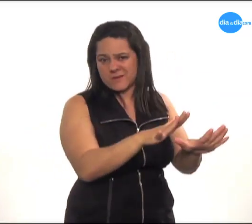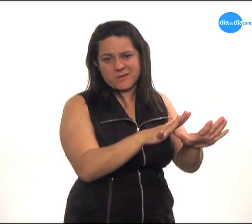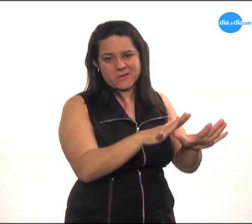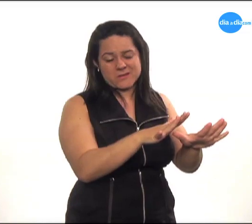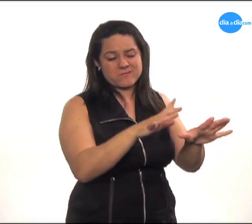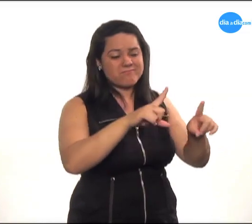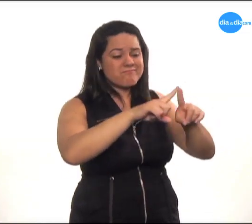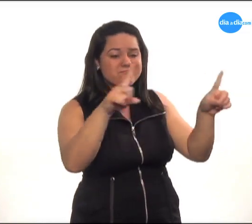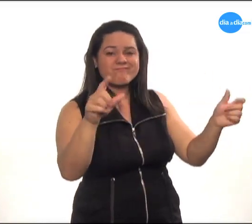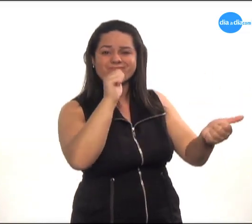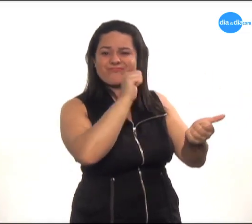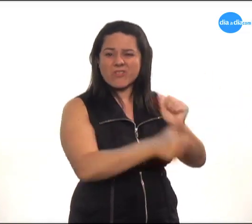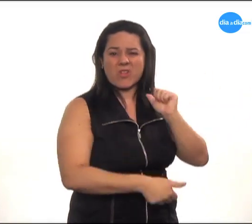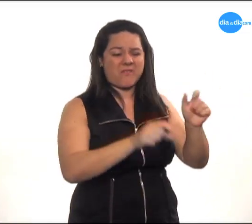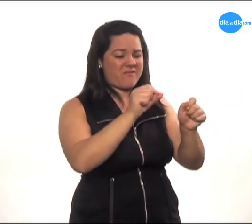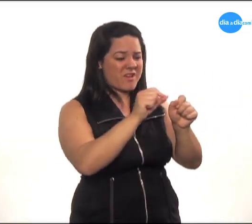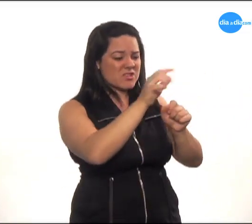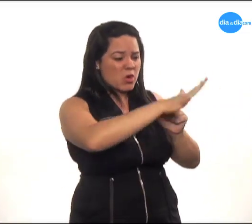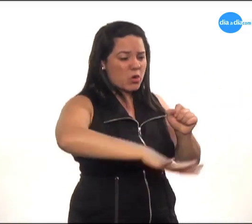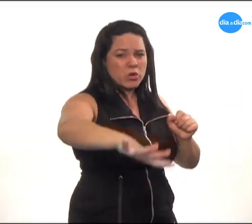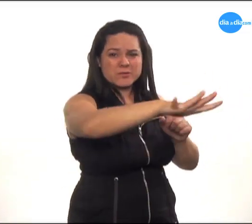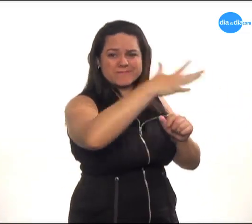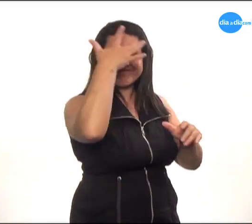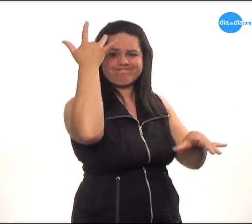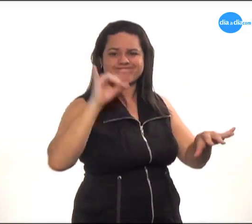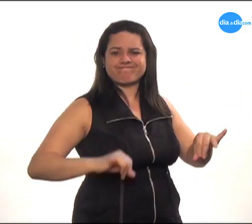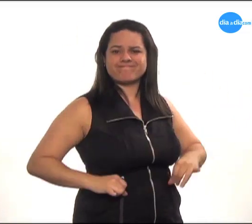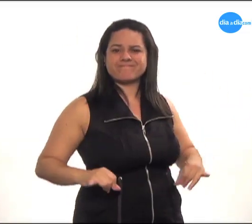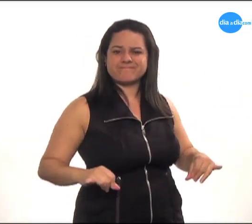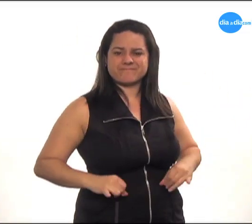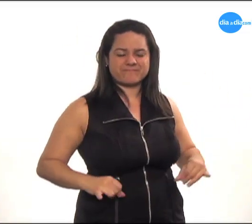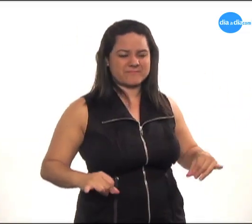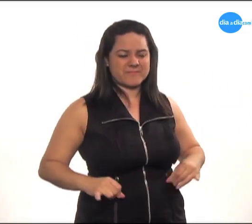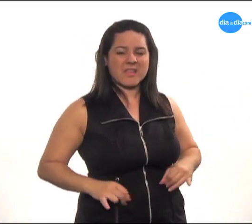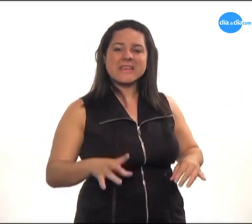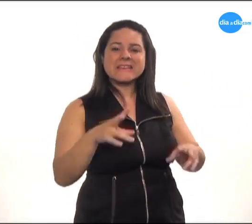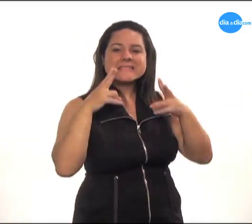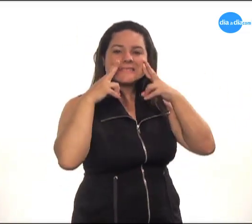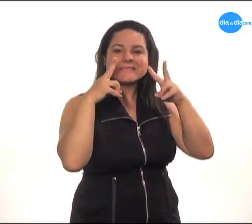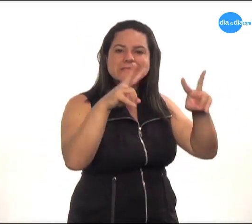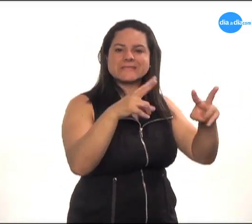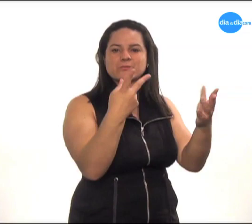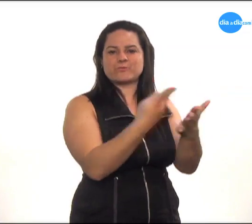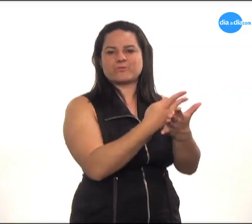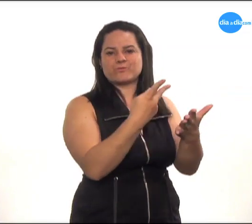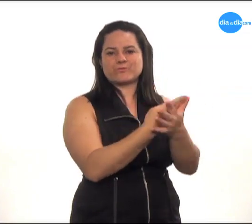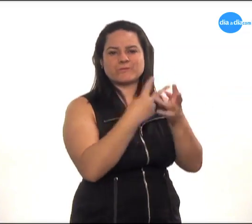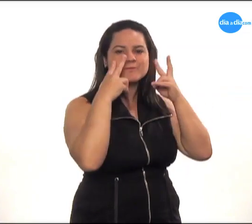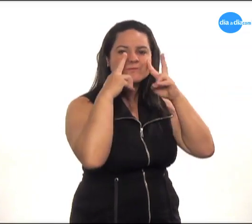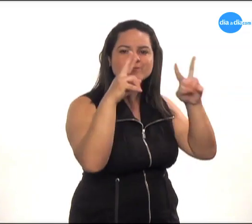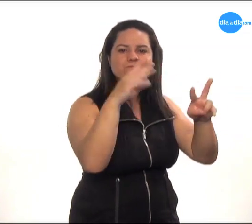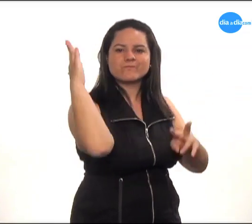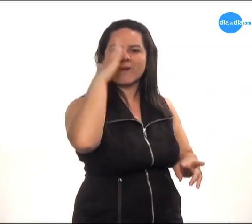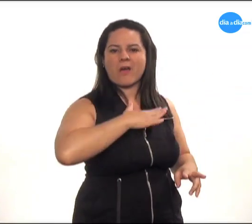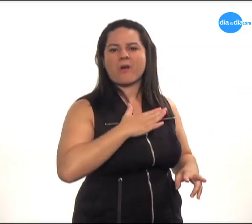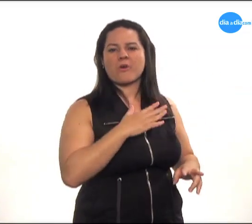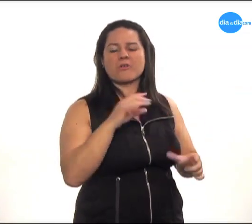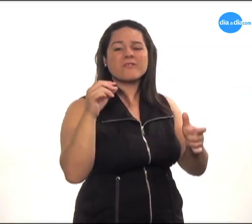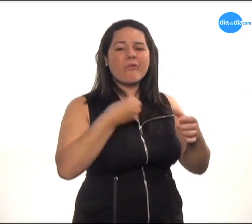bênção, mas com violência faz sofrer os seus conservos, não fazendo o que o Senhor